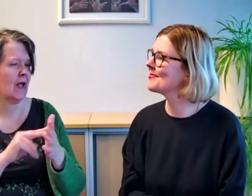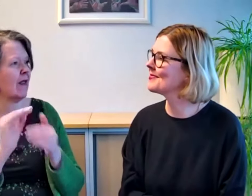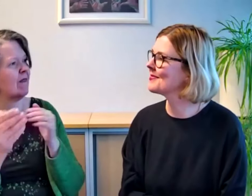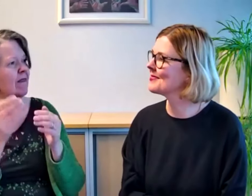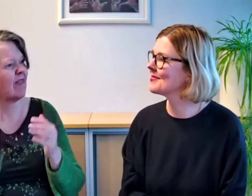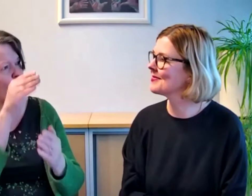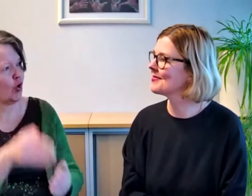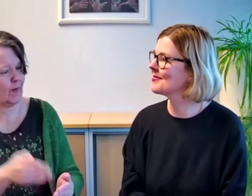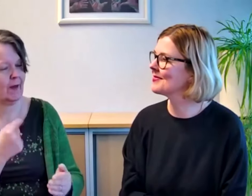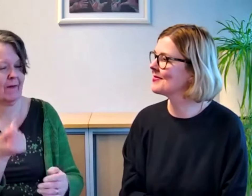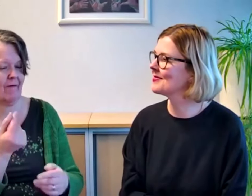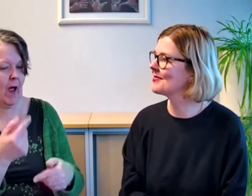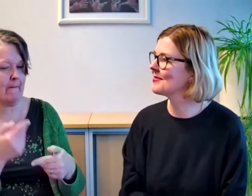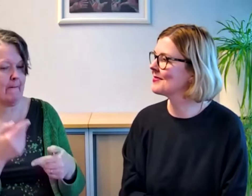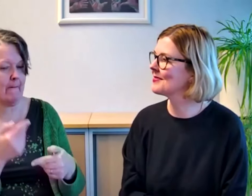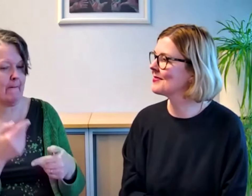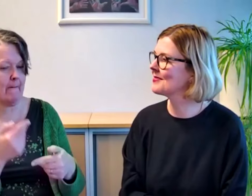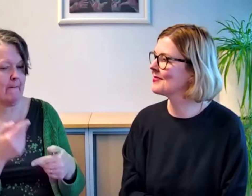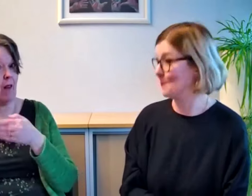Mutta mä voisin hiukan kertoa,